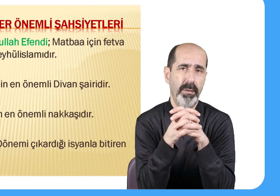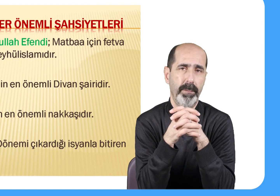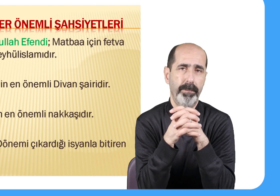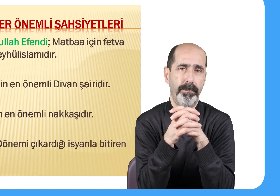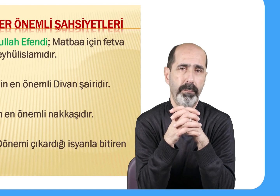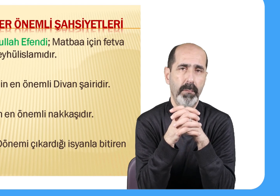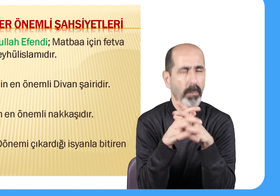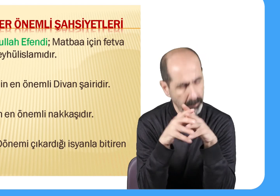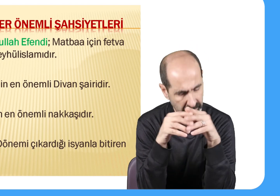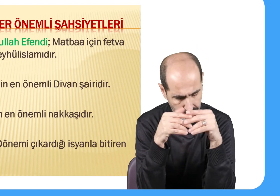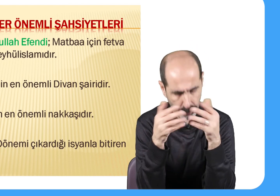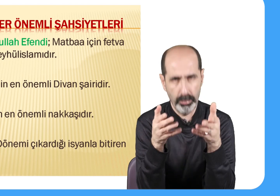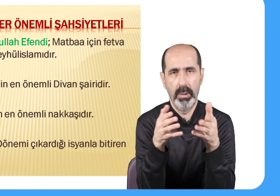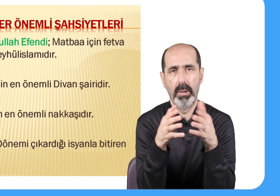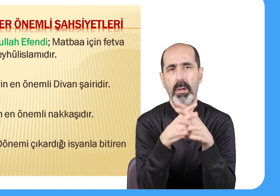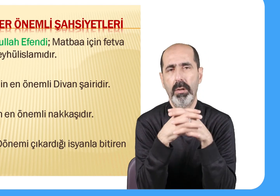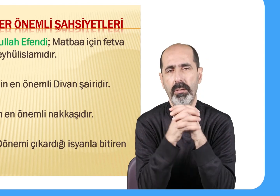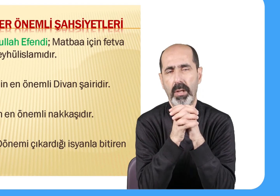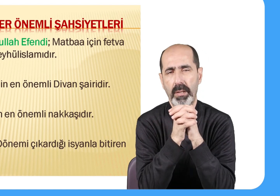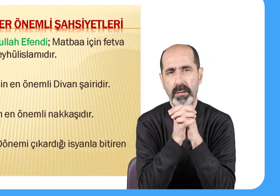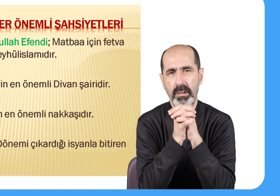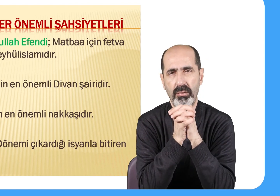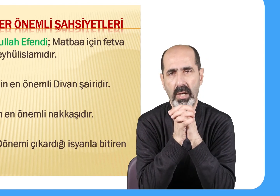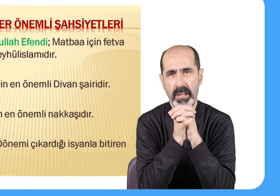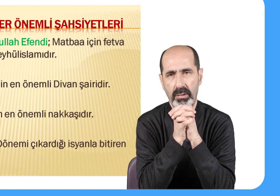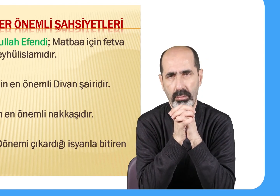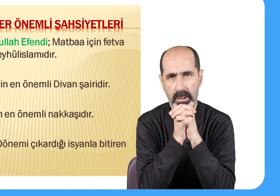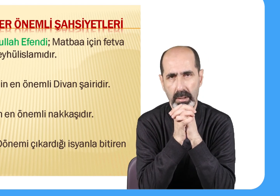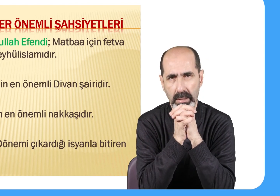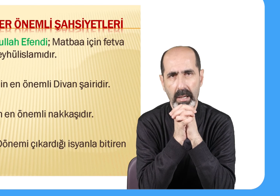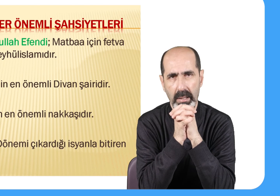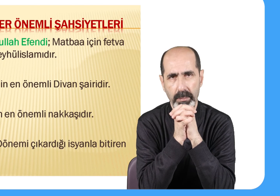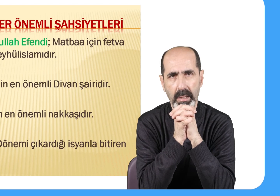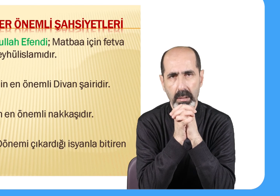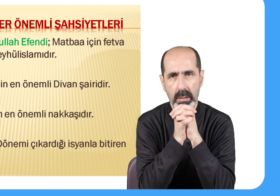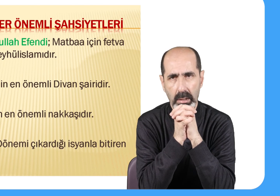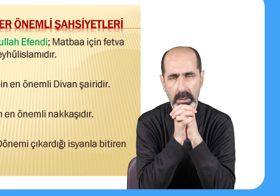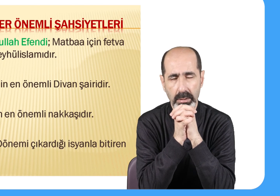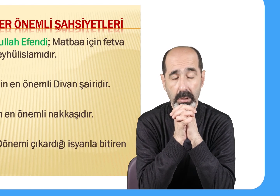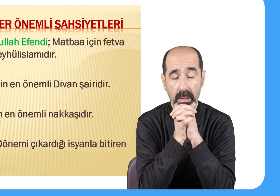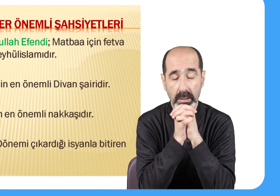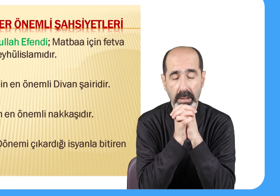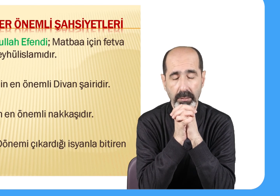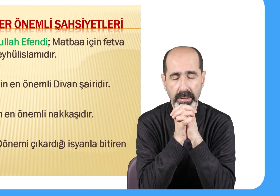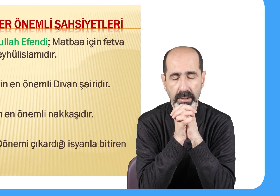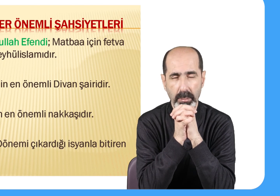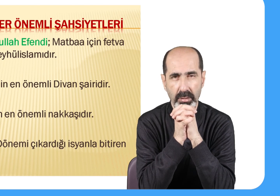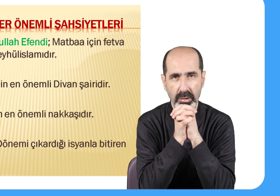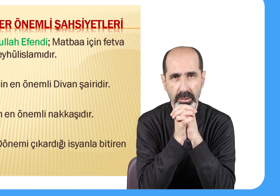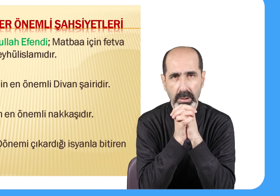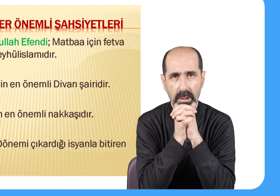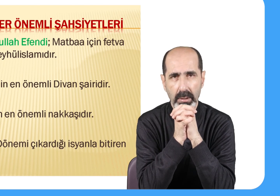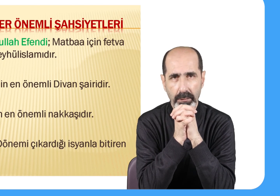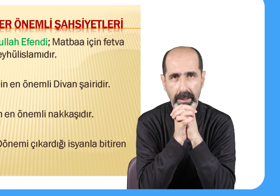ressamdır ama minyatür sanatını icra eden kişi olarak değerlendirmeye alınır levni